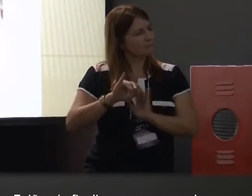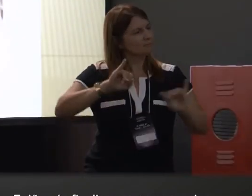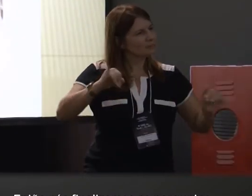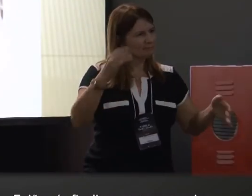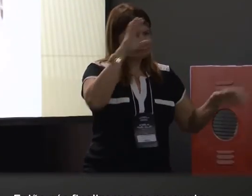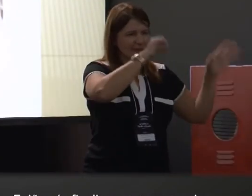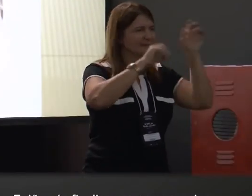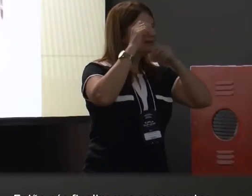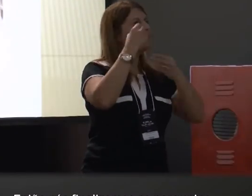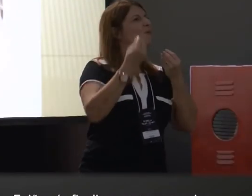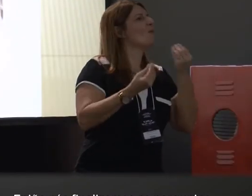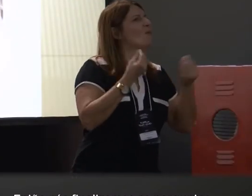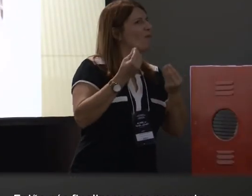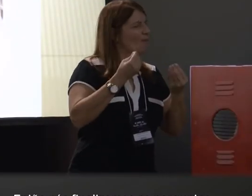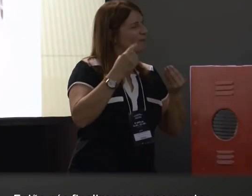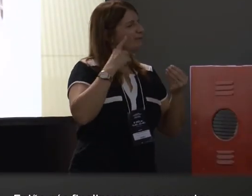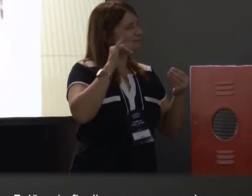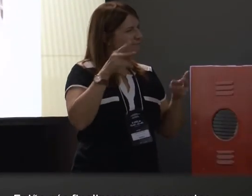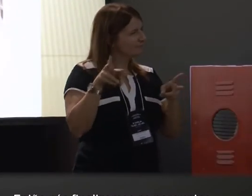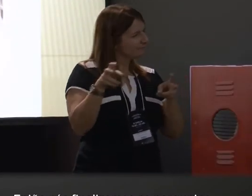nós finalizamos as perguntas.